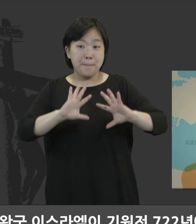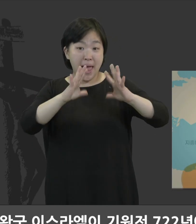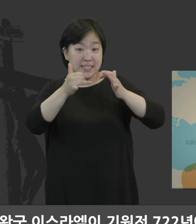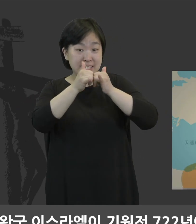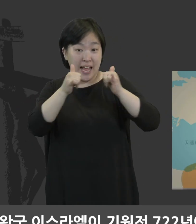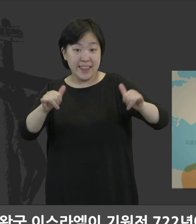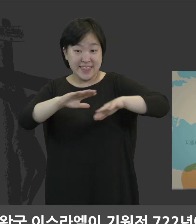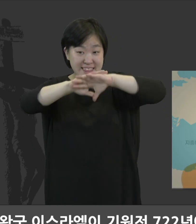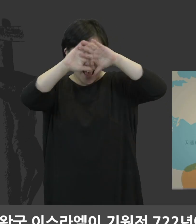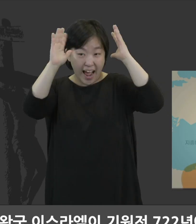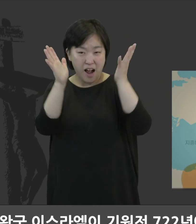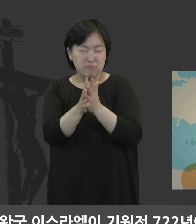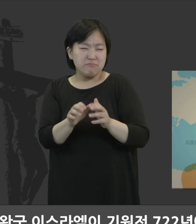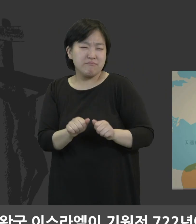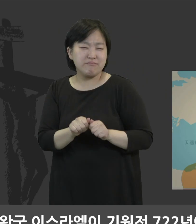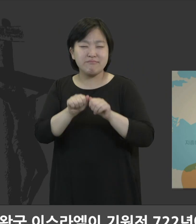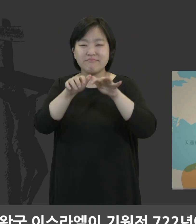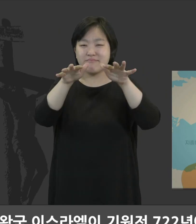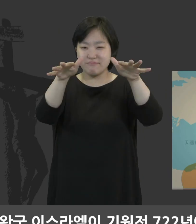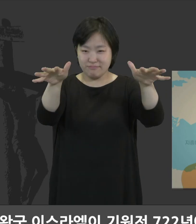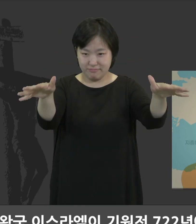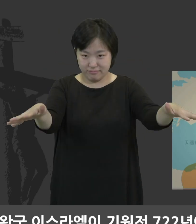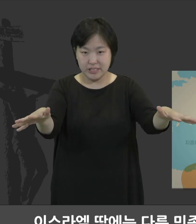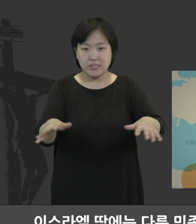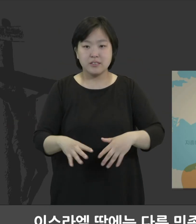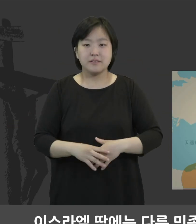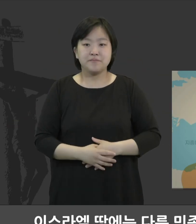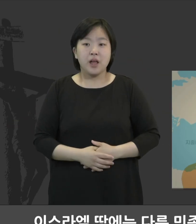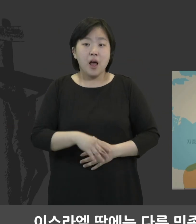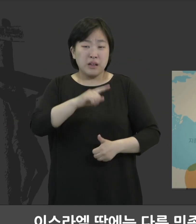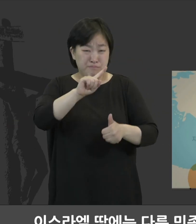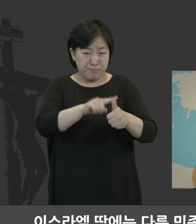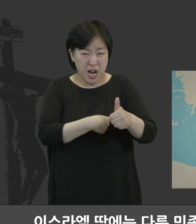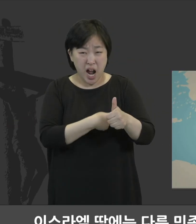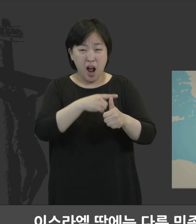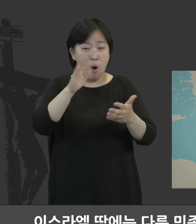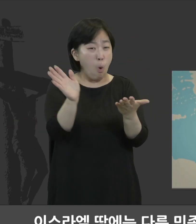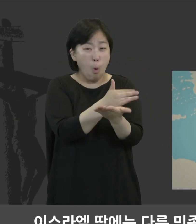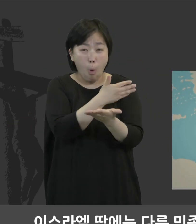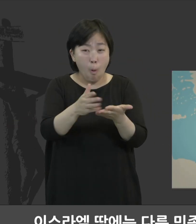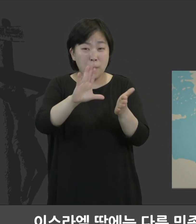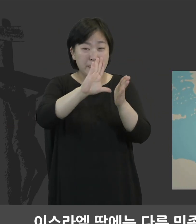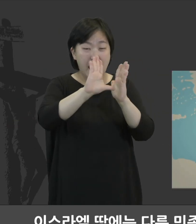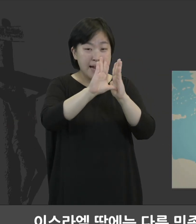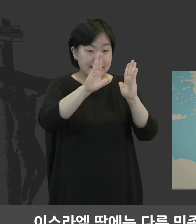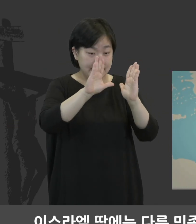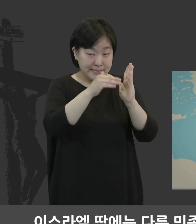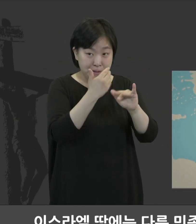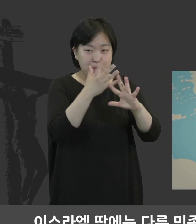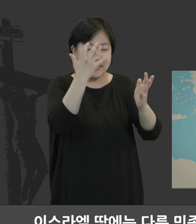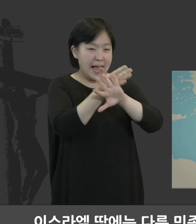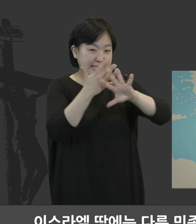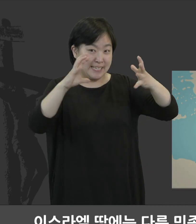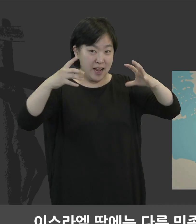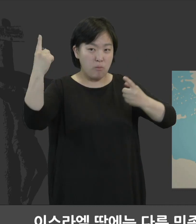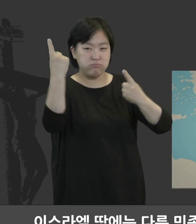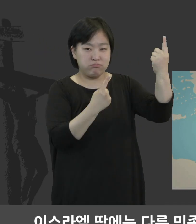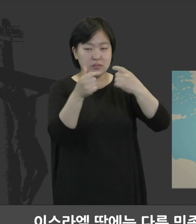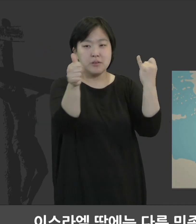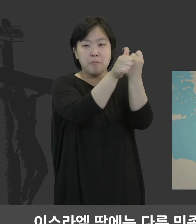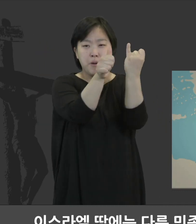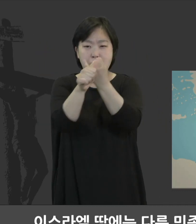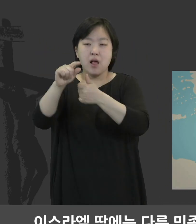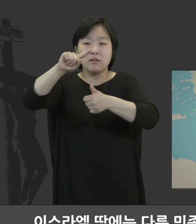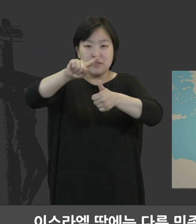땅에서 추방되어 아수르 제국 곳곳으로 흩어지고 이스라엘 땅에는 다른 민족들이 정착하여 이후